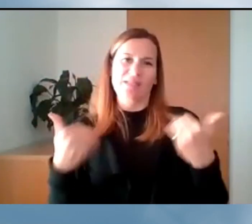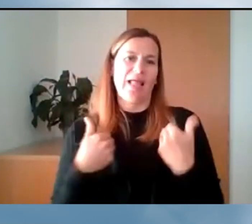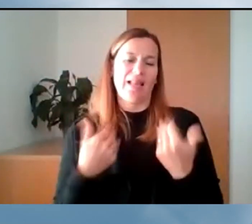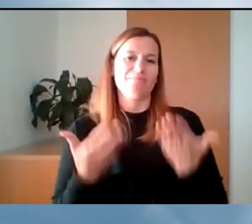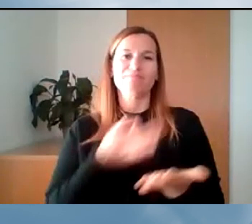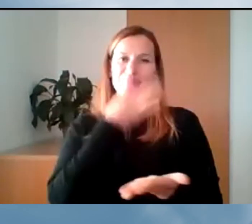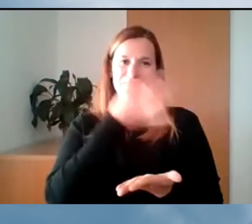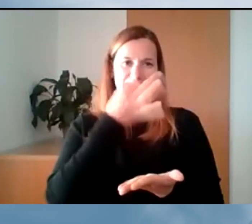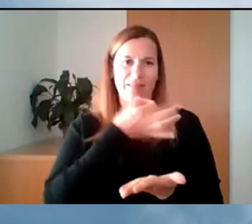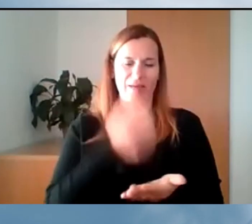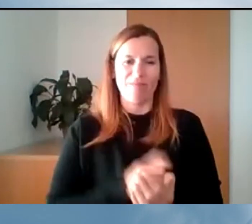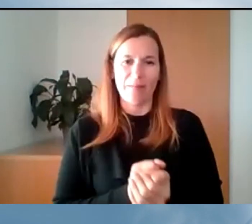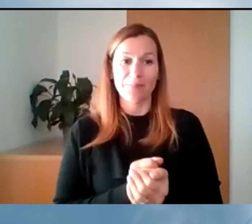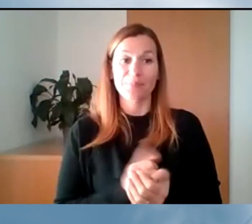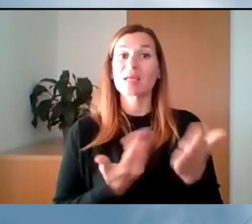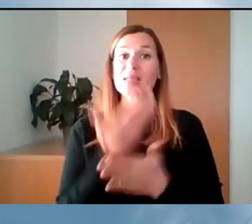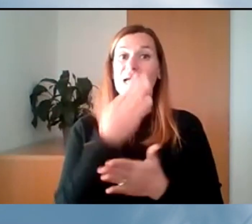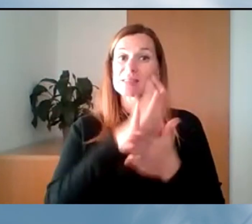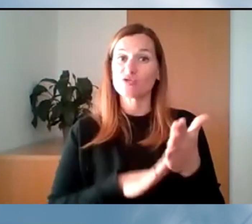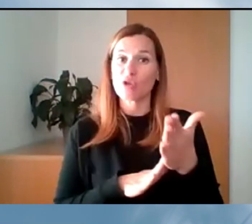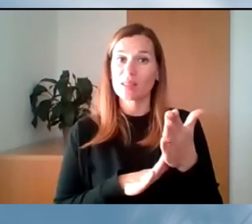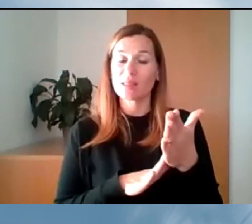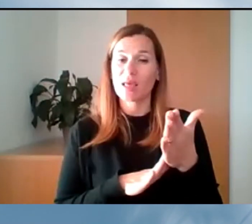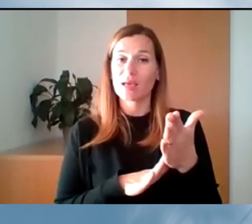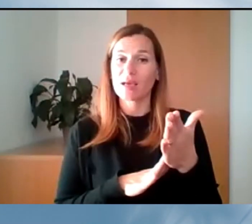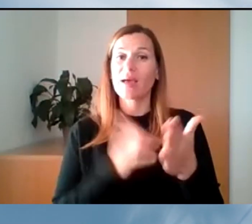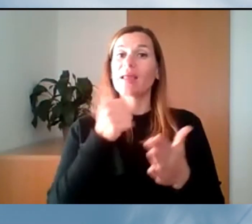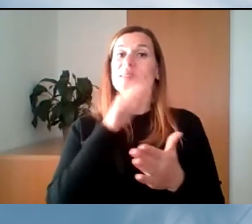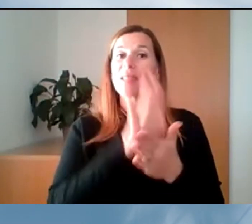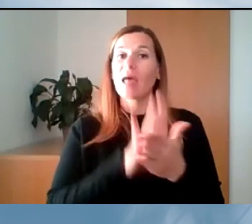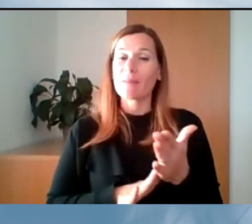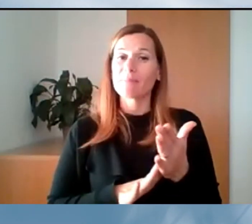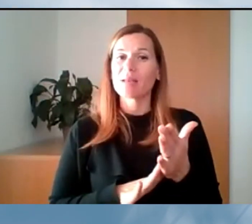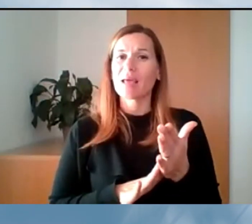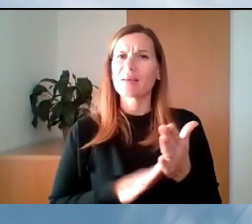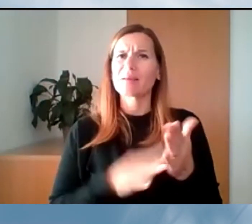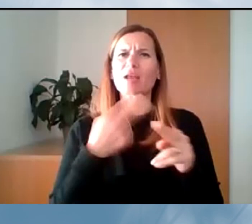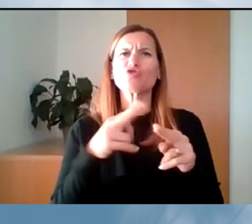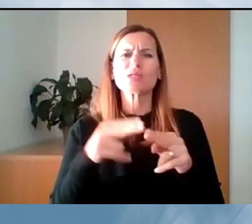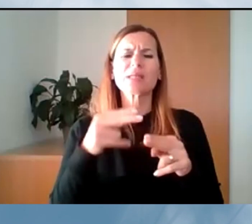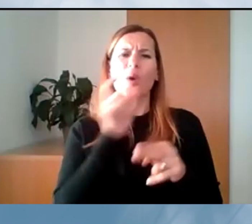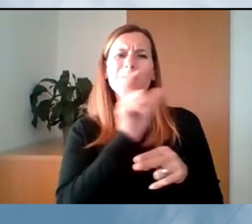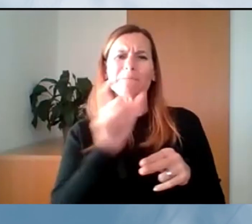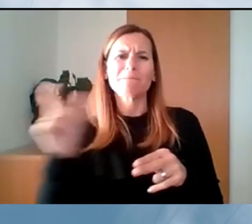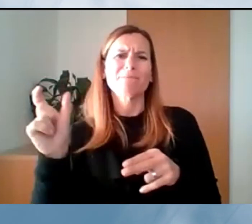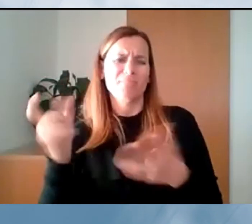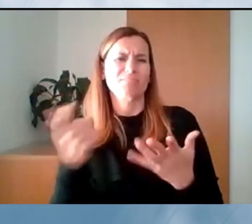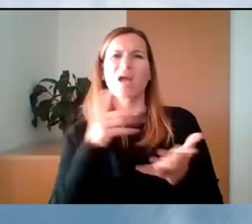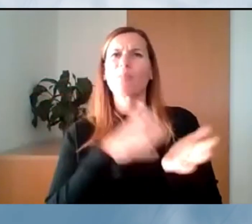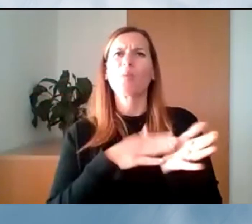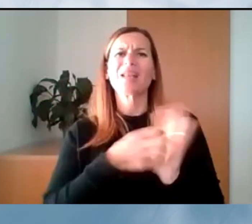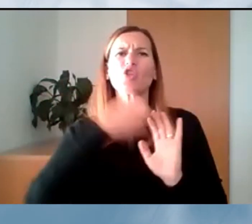veseljem prispevam kaj. Morda za začetek, da najprej pojme razčistimo, kaj